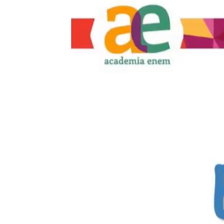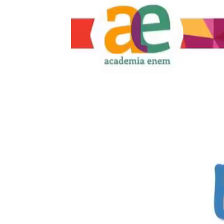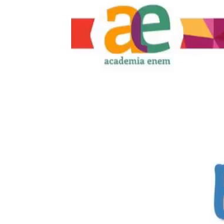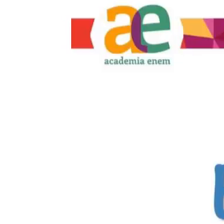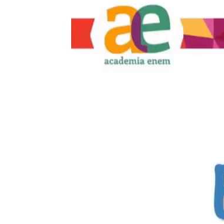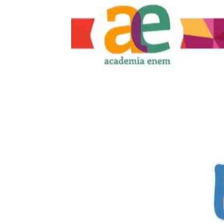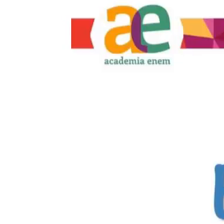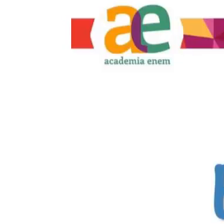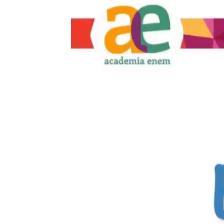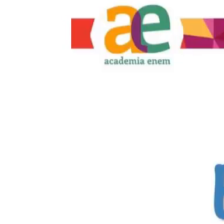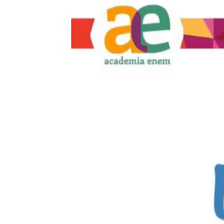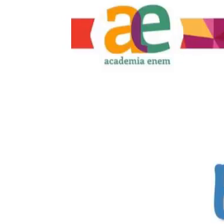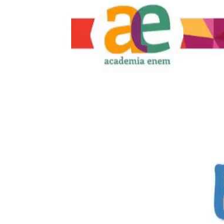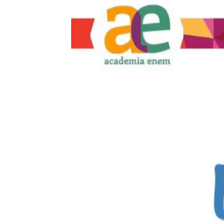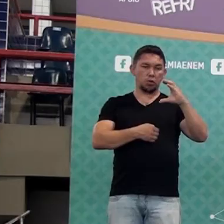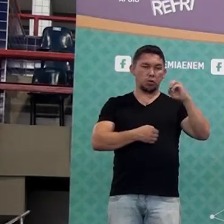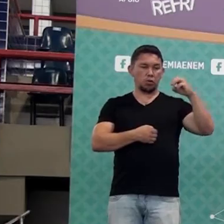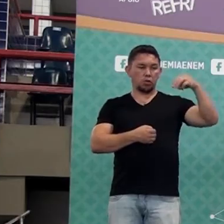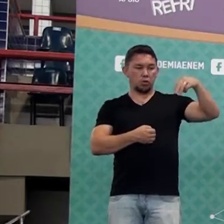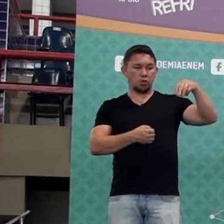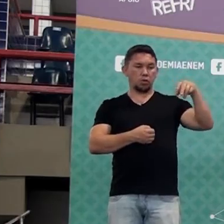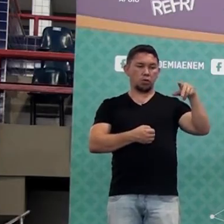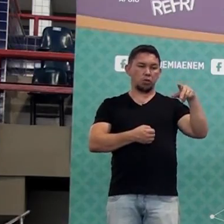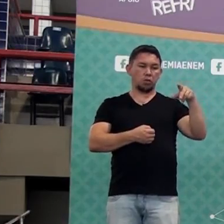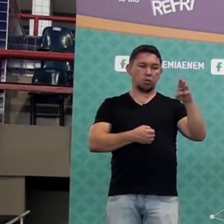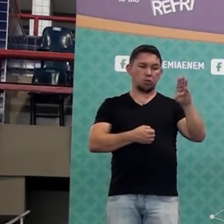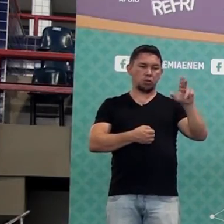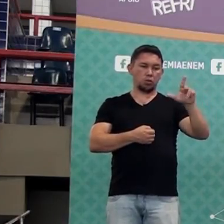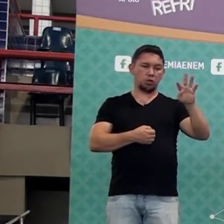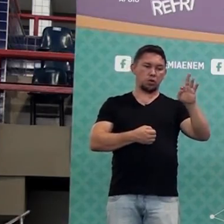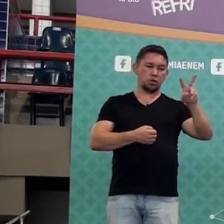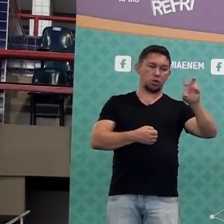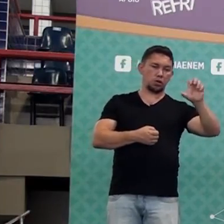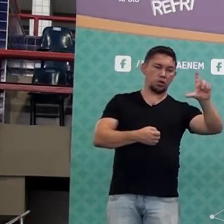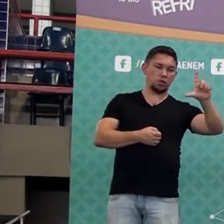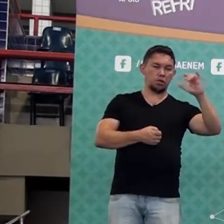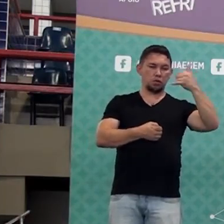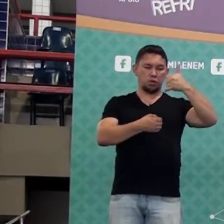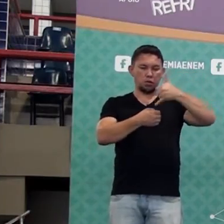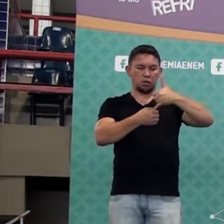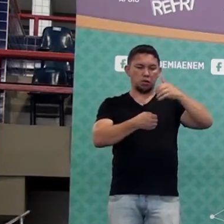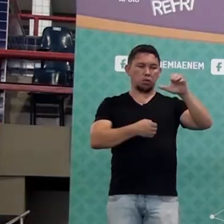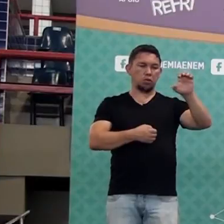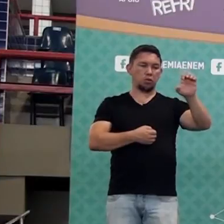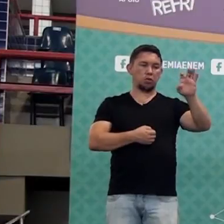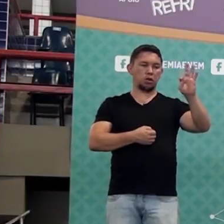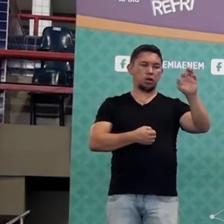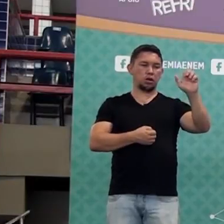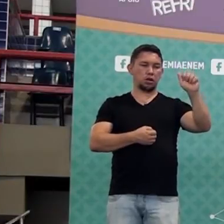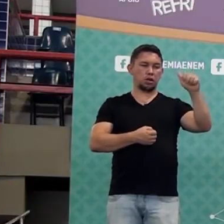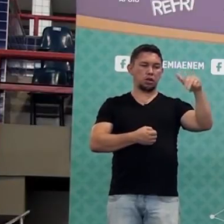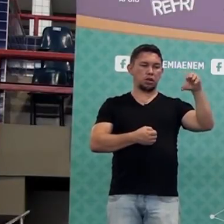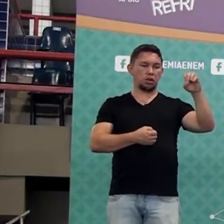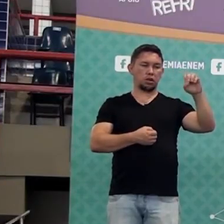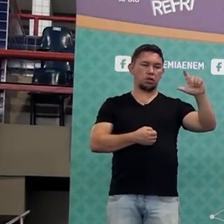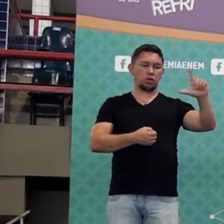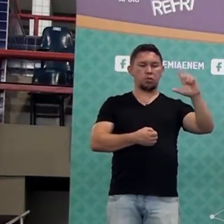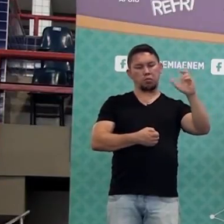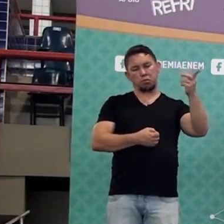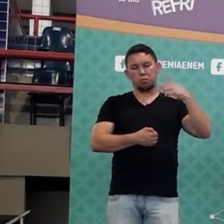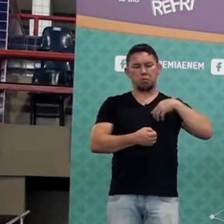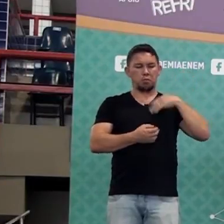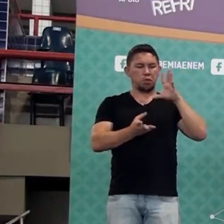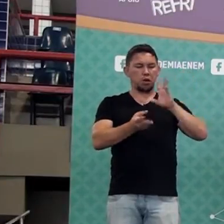combustível, vamos dizer assim, vai ser exatamente o etanol, né? Muito conhecido porque o Brasil, né, é o